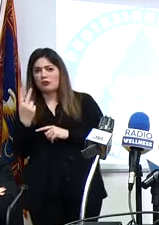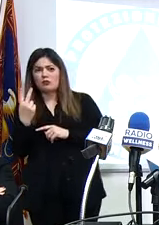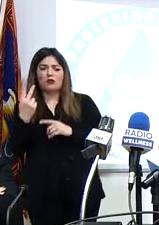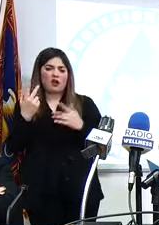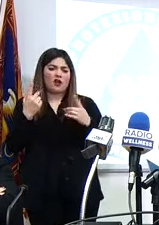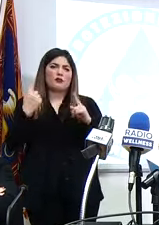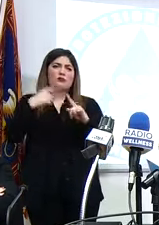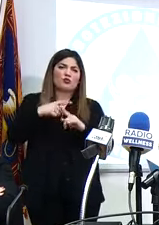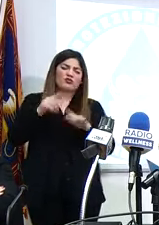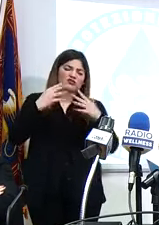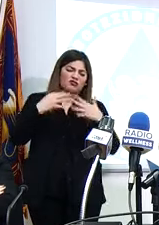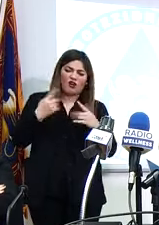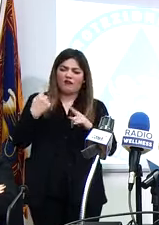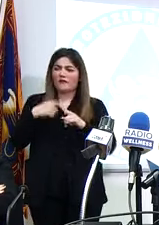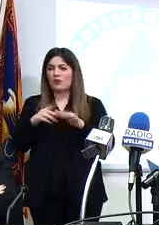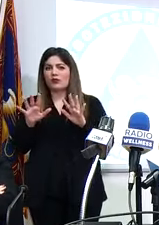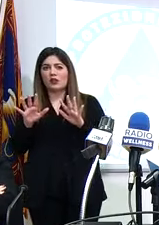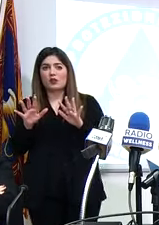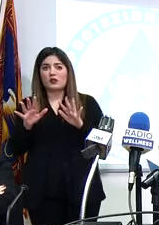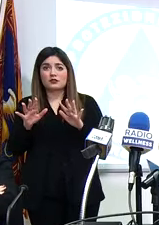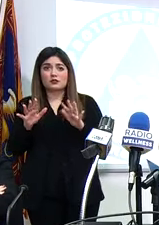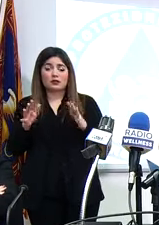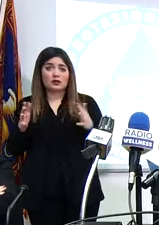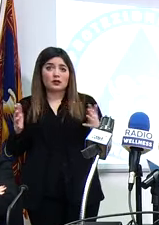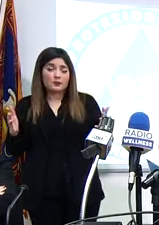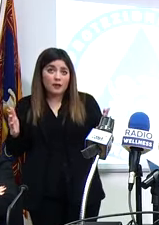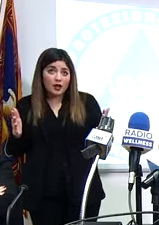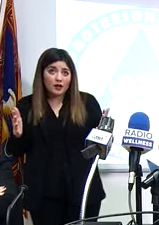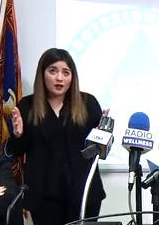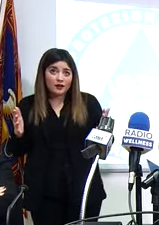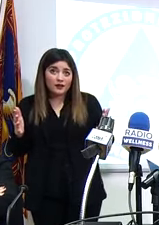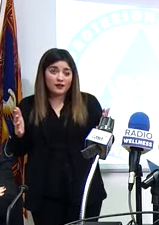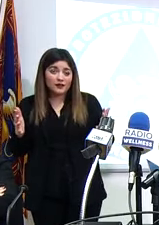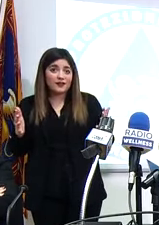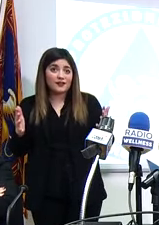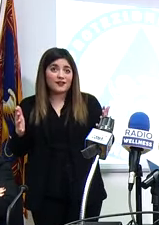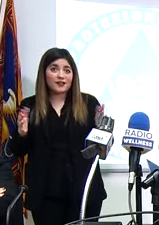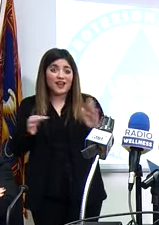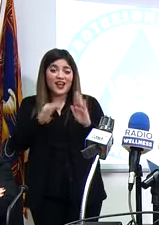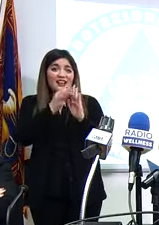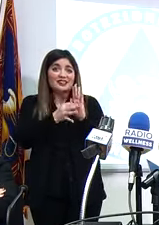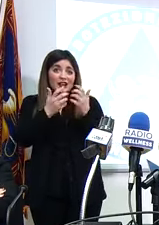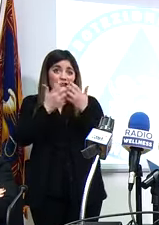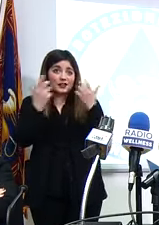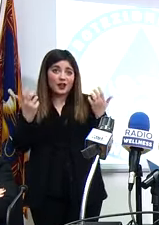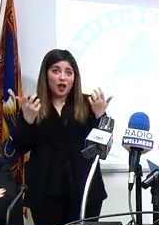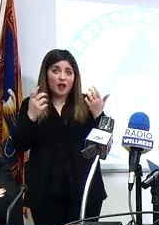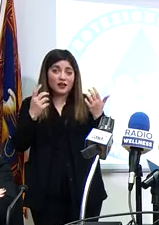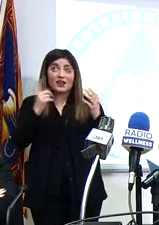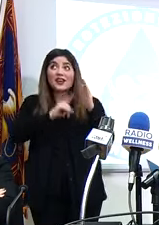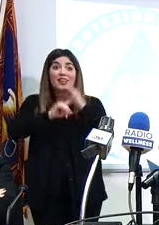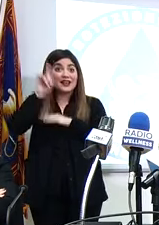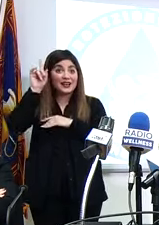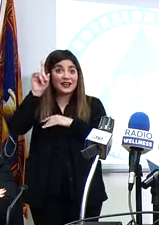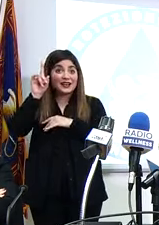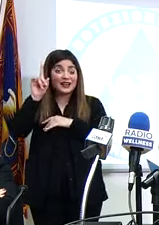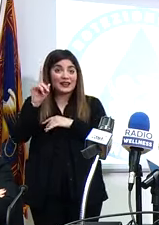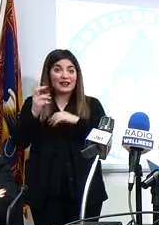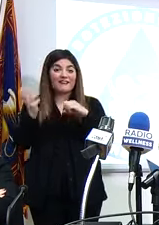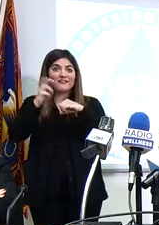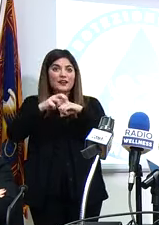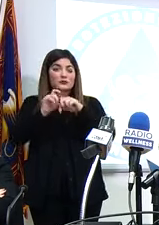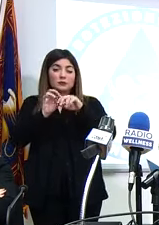più... Ecco, lì li danno una volta alla settimana, però, insomma, il dato è chiaro, lì si sta espandendo molto più rapidamente che da noi,